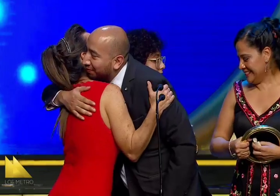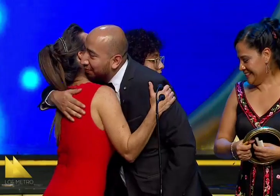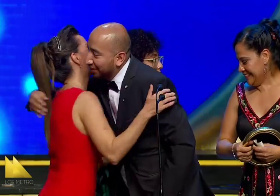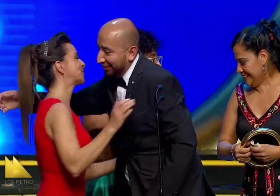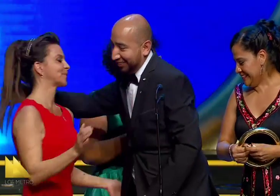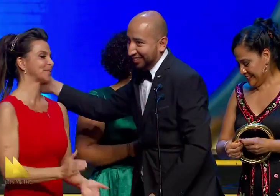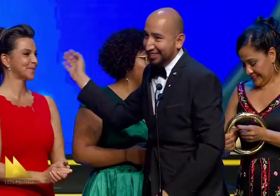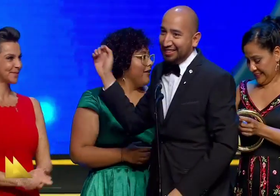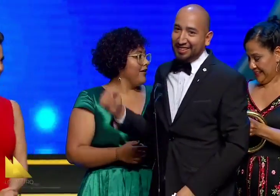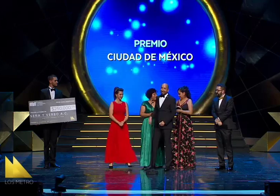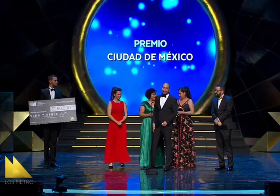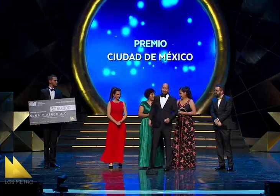¡Aplausos!